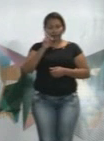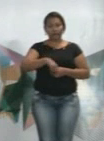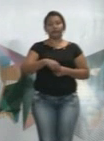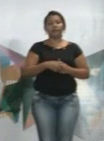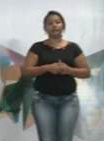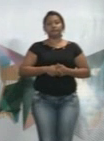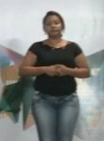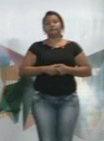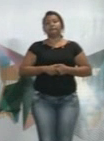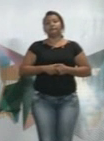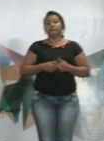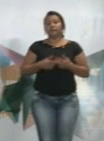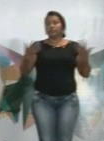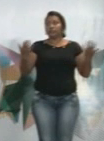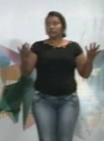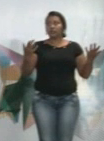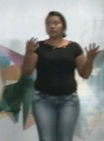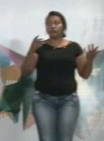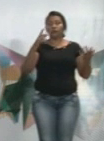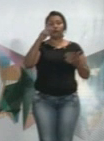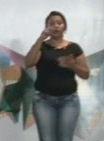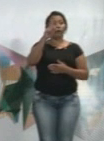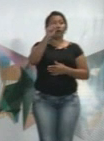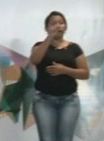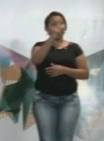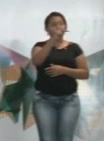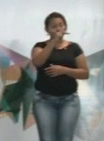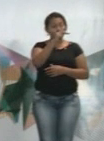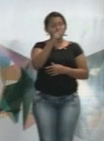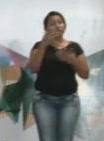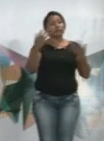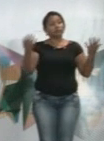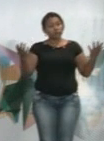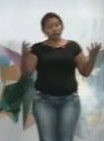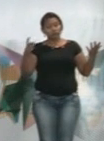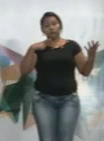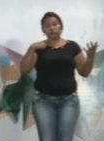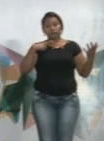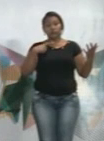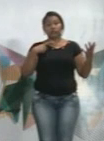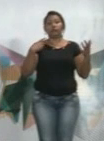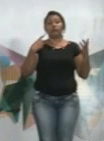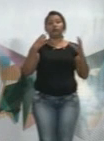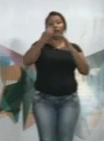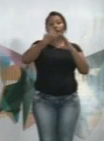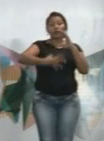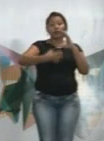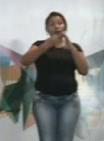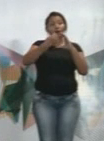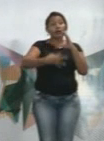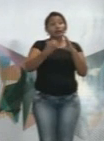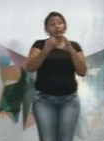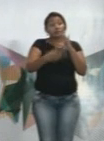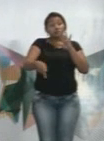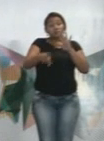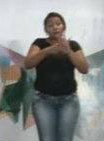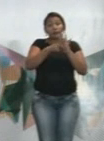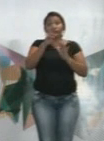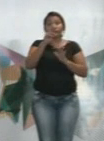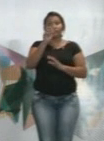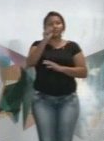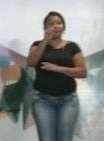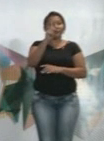O pessoal costuma até comparar, às vezes, com o repente aqui no Nordeste. Os repentistas, em que você dá um tema e o cara vai lá e faz lá o